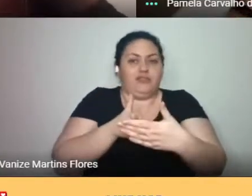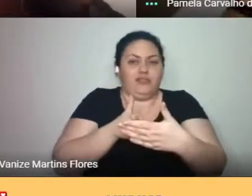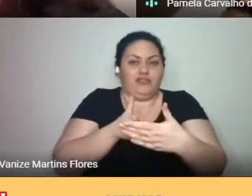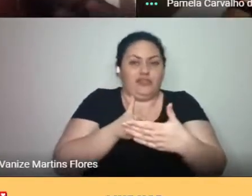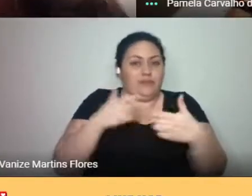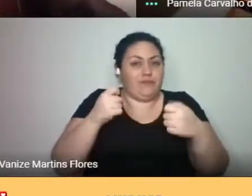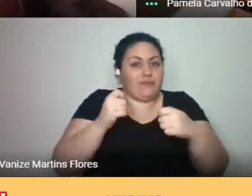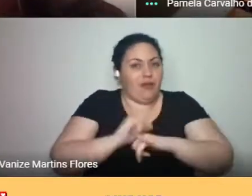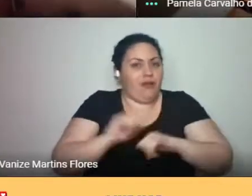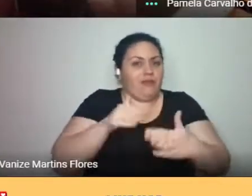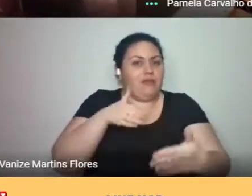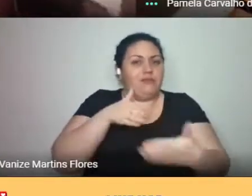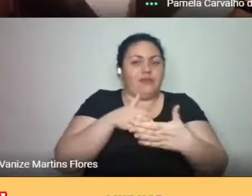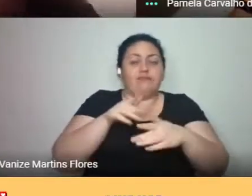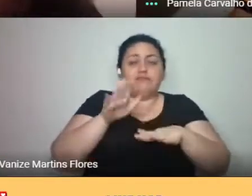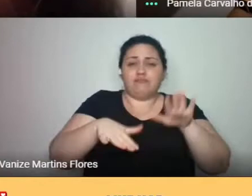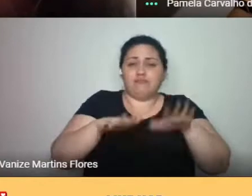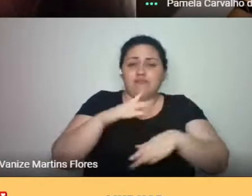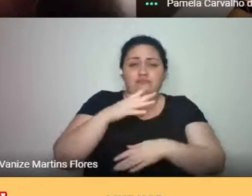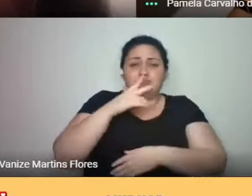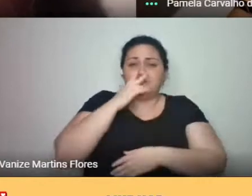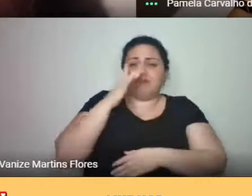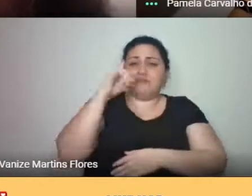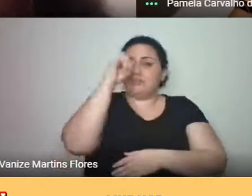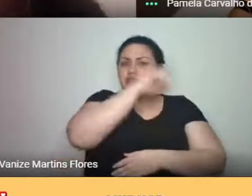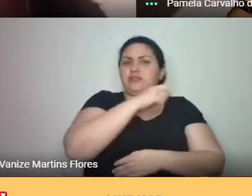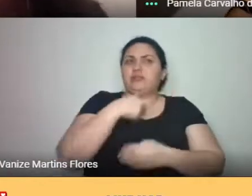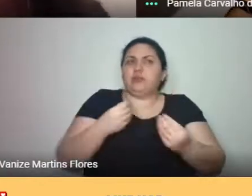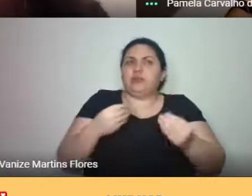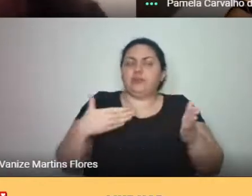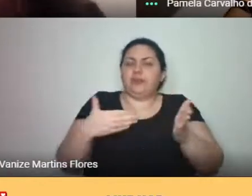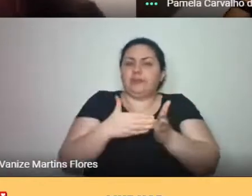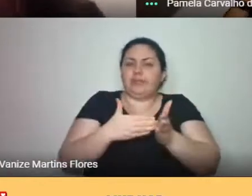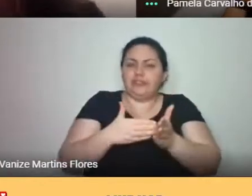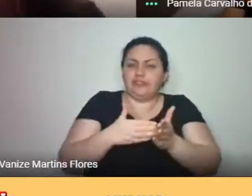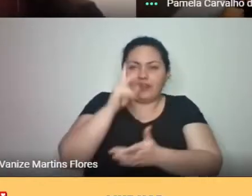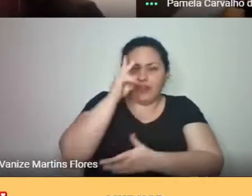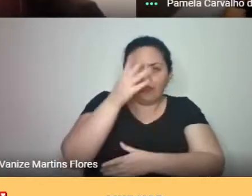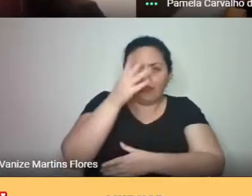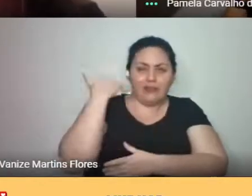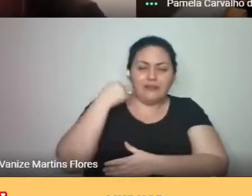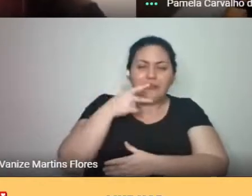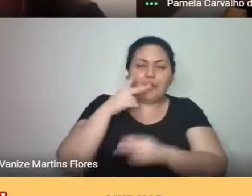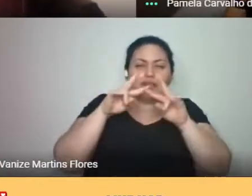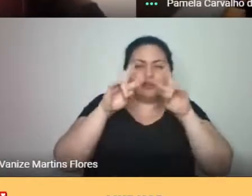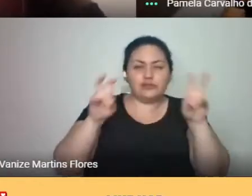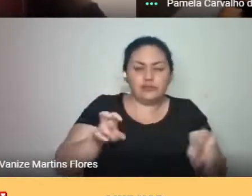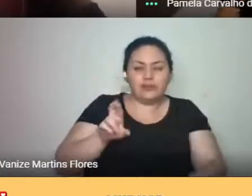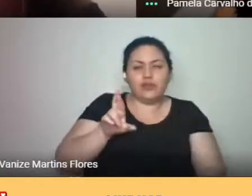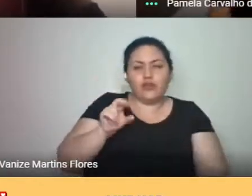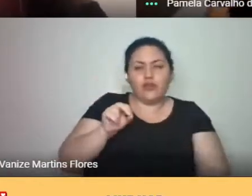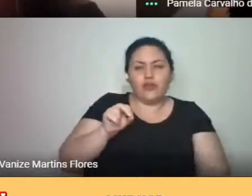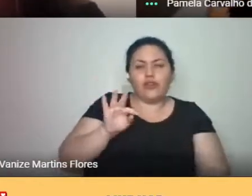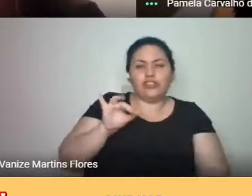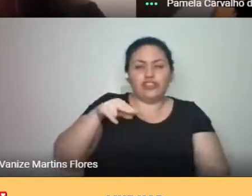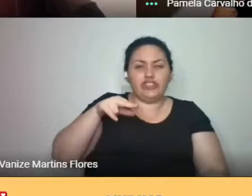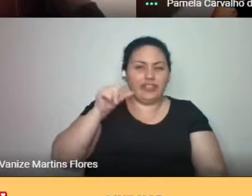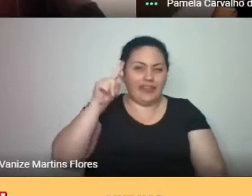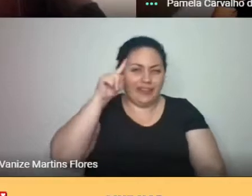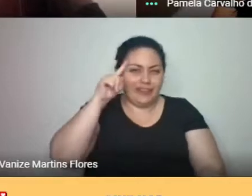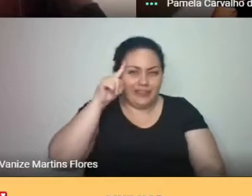Né? Então, quando a gente pensa lá na ideia que a gente falou sobre rotina, como é importante a gente estabelecer